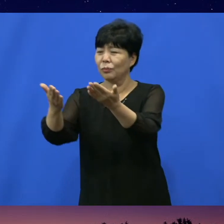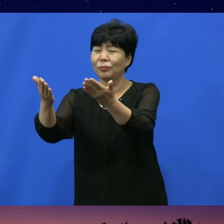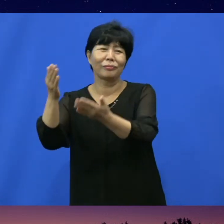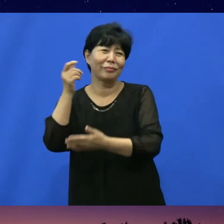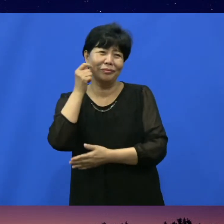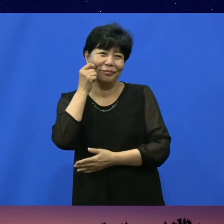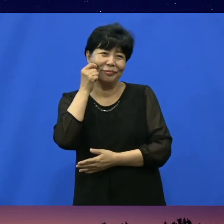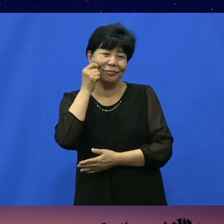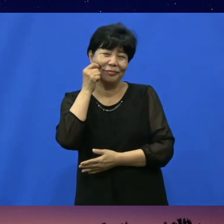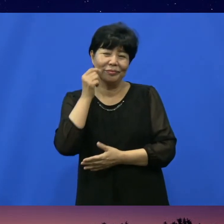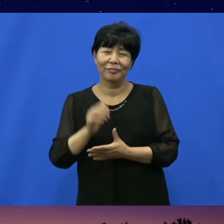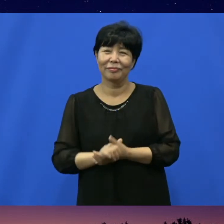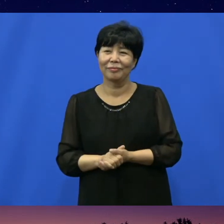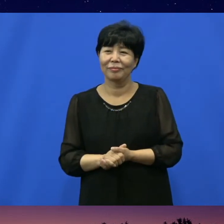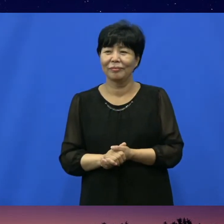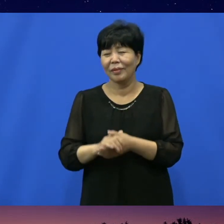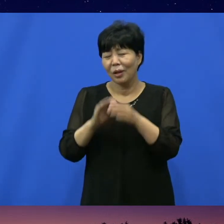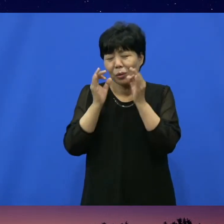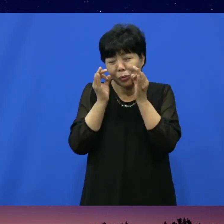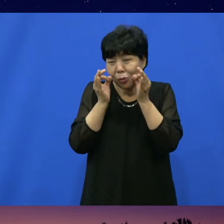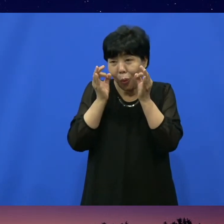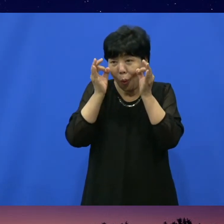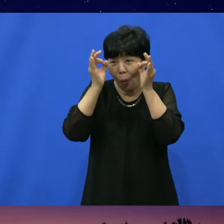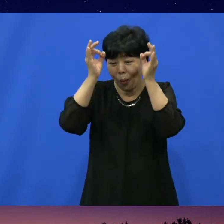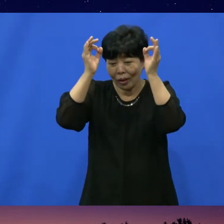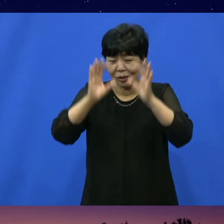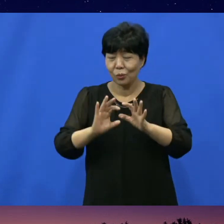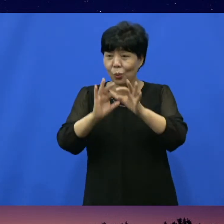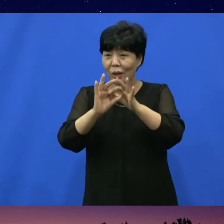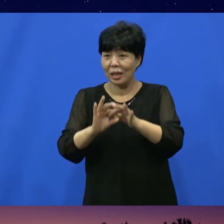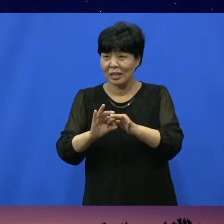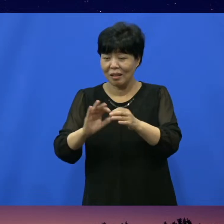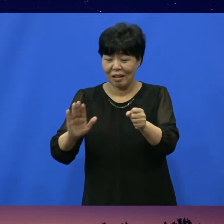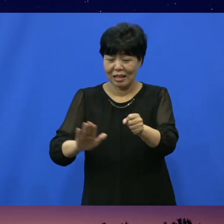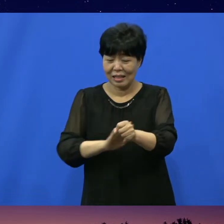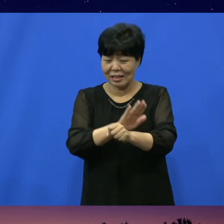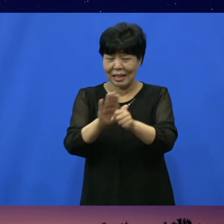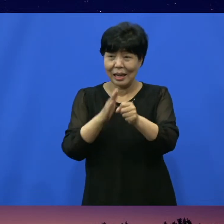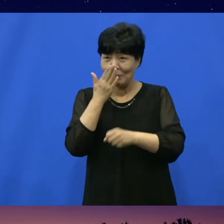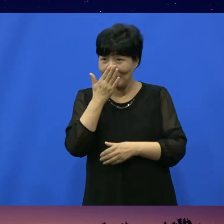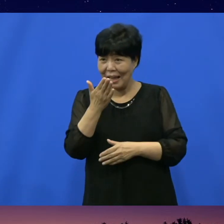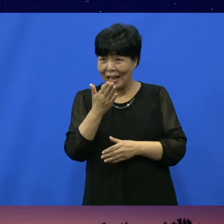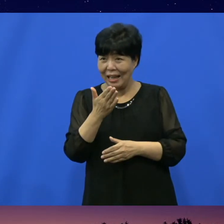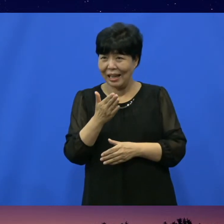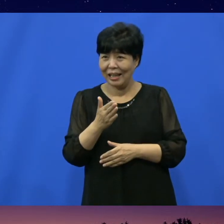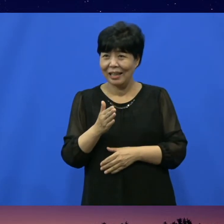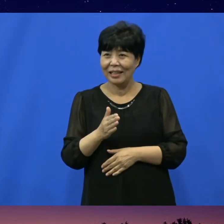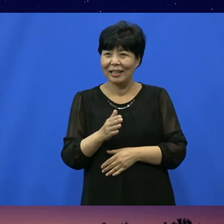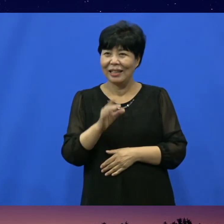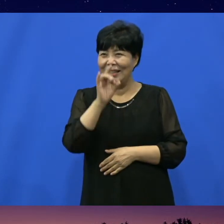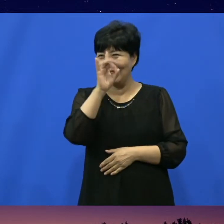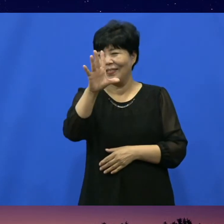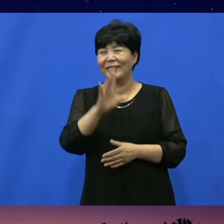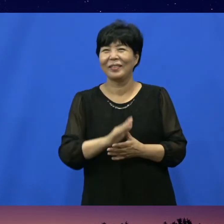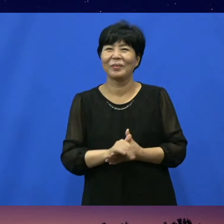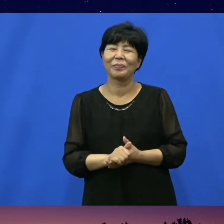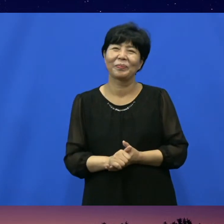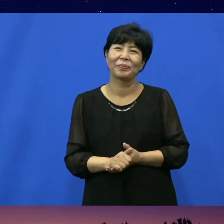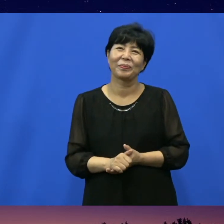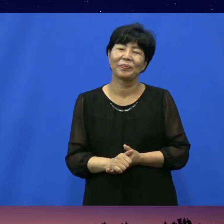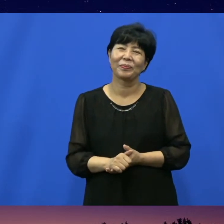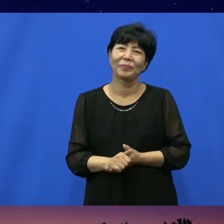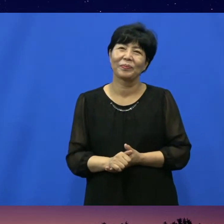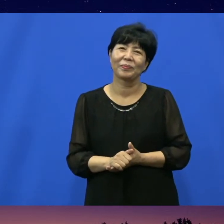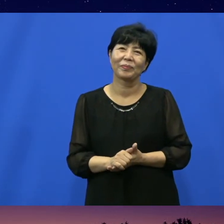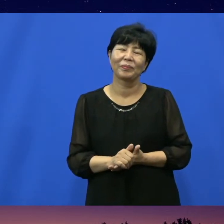여러분, 사랑은 애를 쓴다고 되는 게 아니에요. 사랑하려고 애를 쓴다고 사랑이 나와요? 안 나와요.